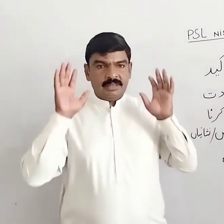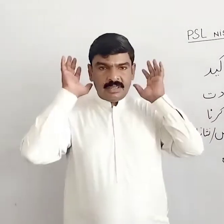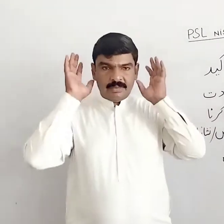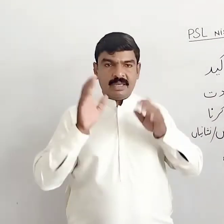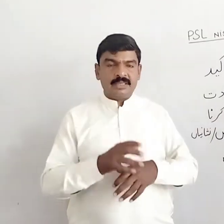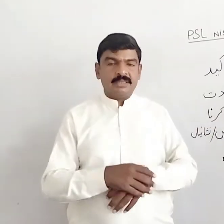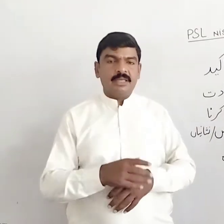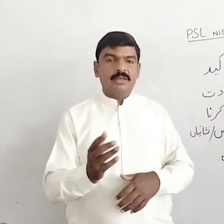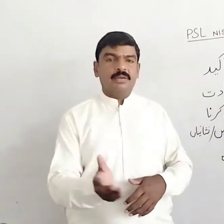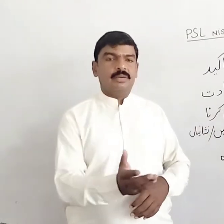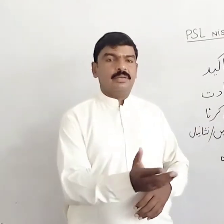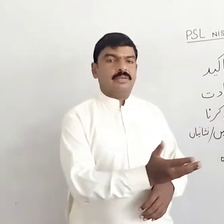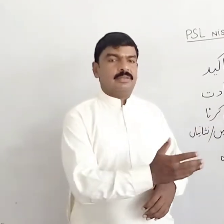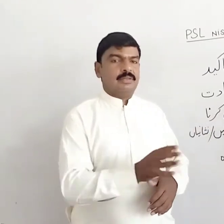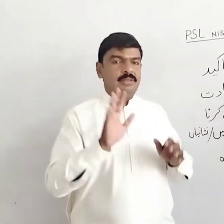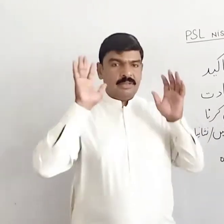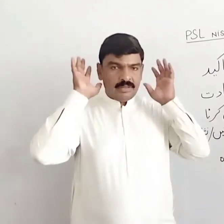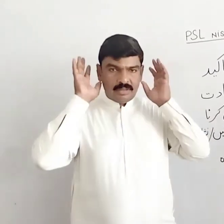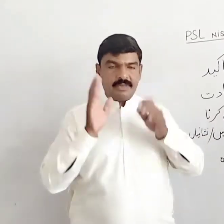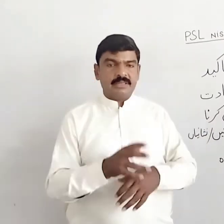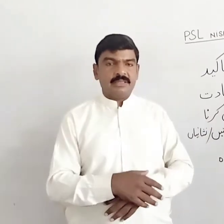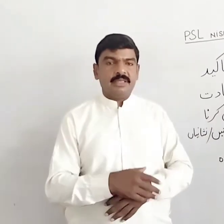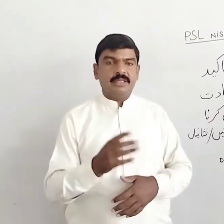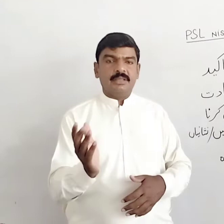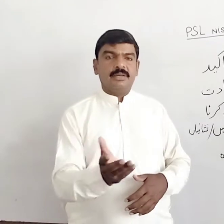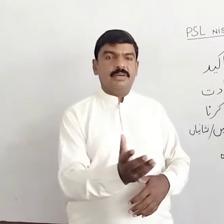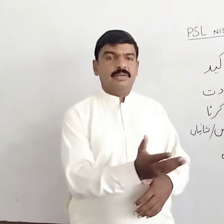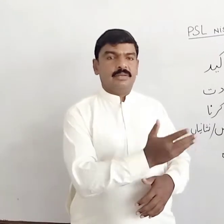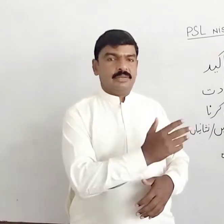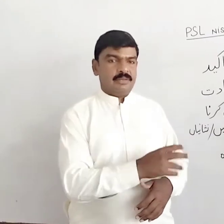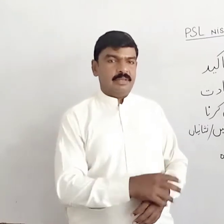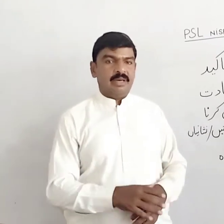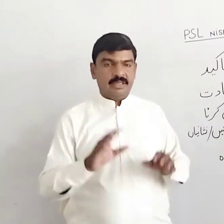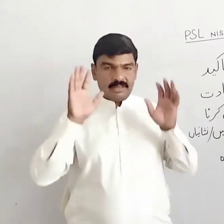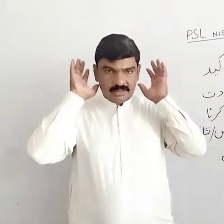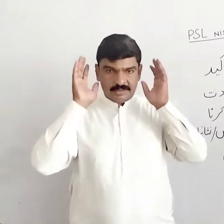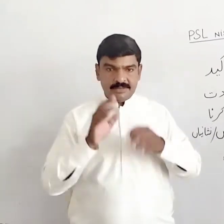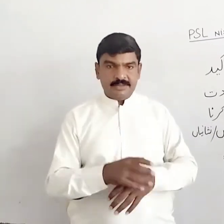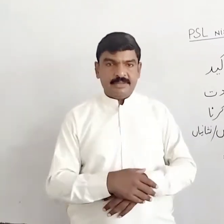عبادت، نماز کا سائن اور نماز کا سائن اور عبادت،